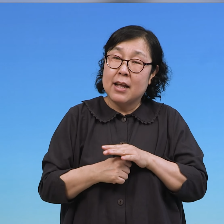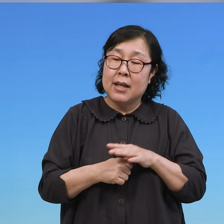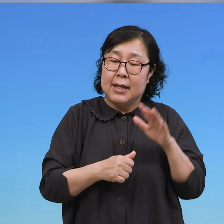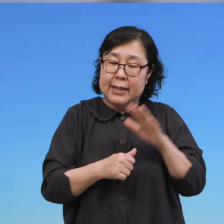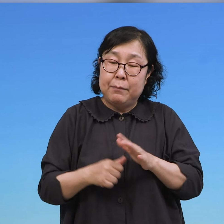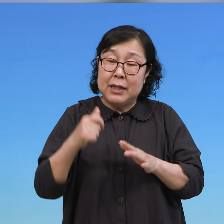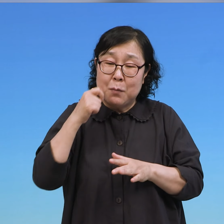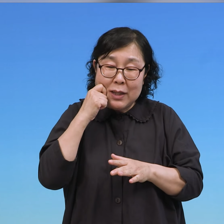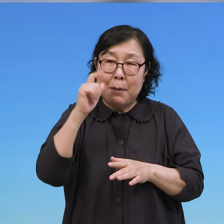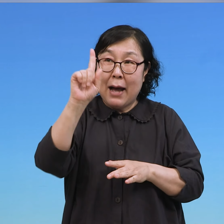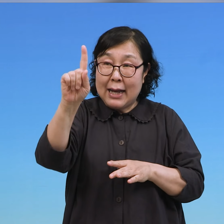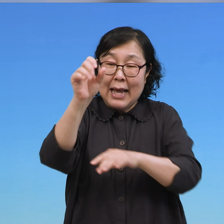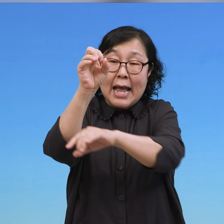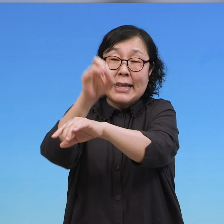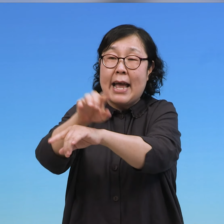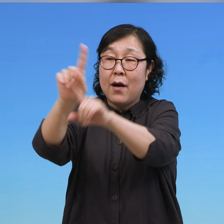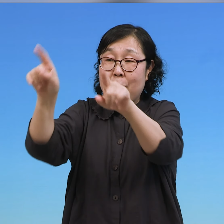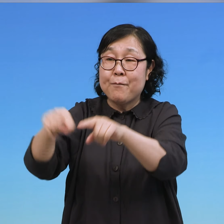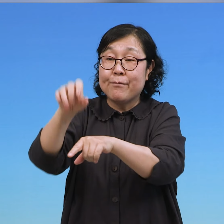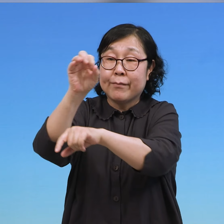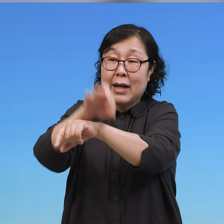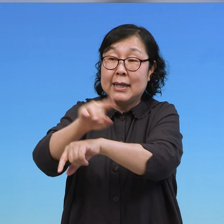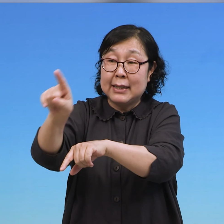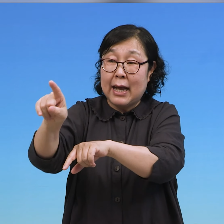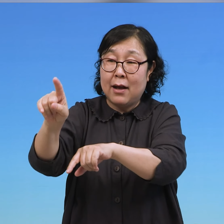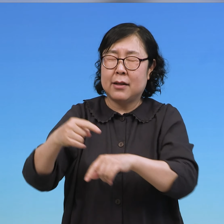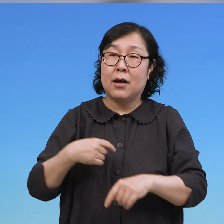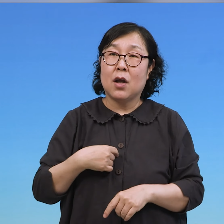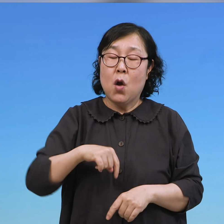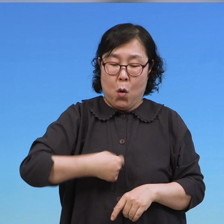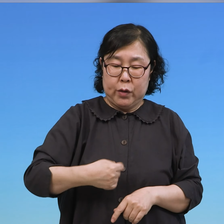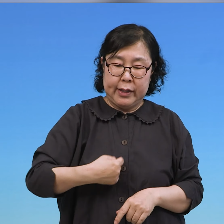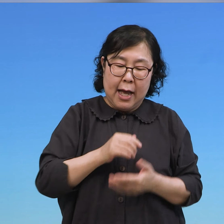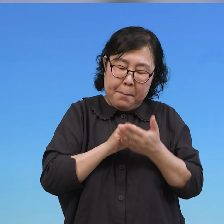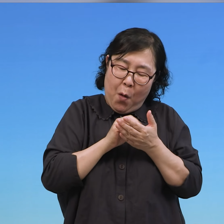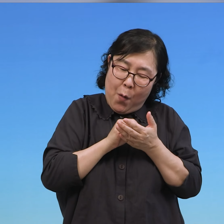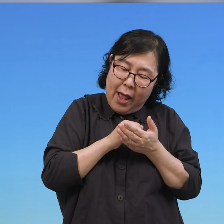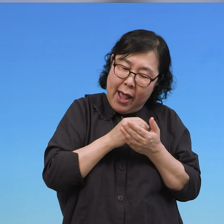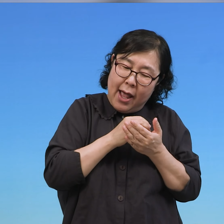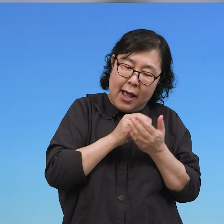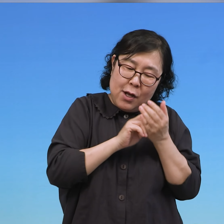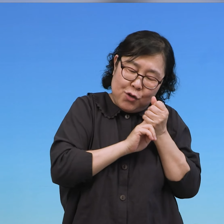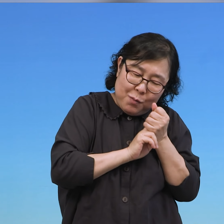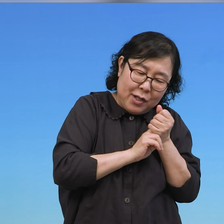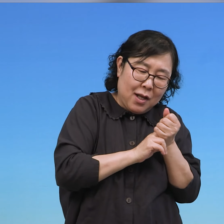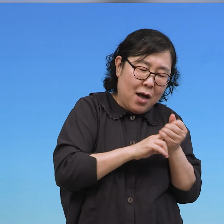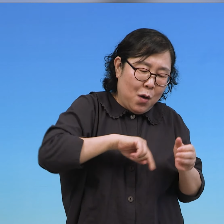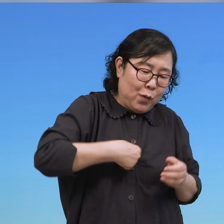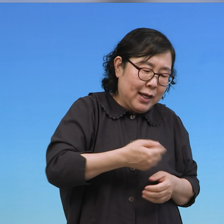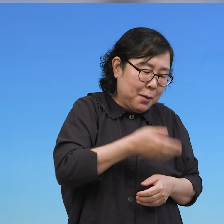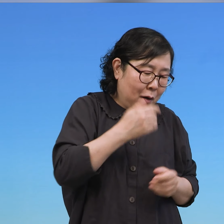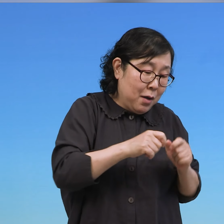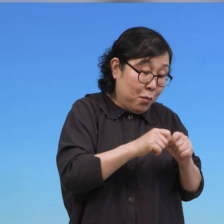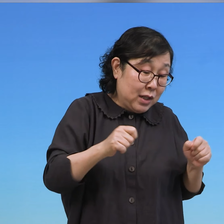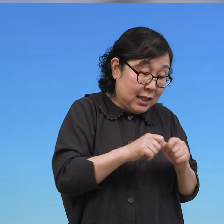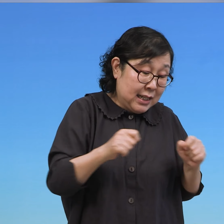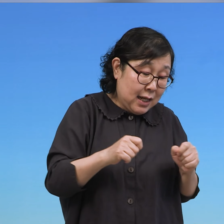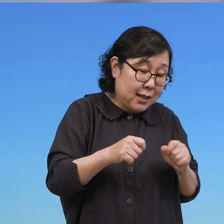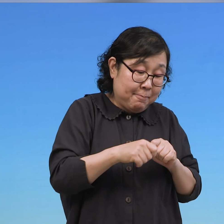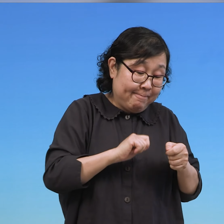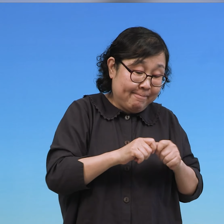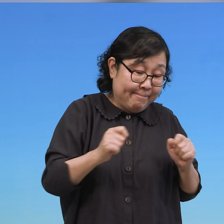참겠다 그러면 한 봉지를 사요. 그리고 이제 우리 애들 달라 그럴까봐 혼자 먹어요, 가서. 그래서 새우깡을 딱